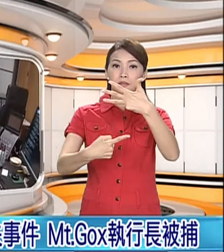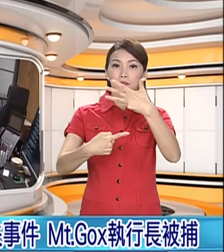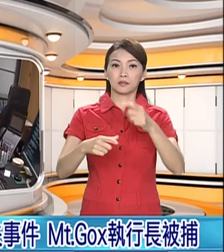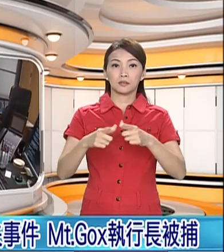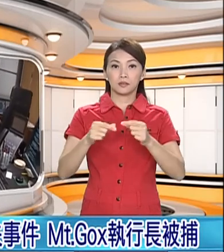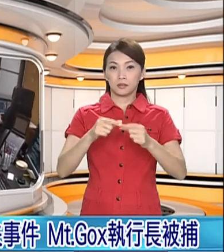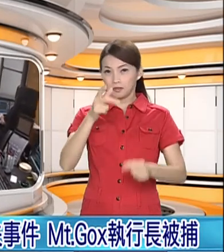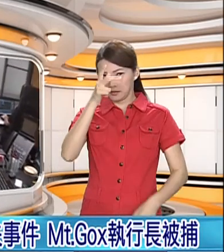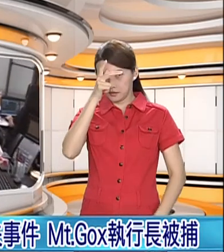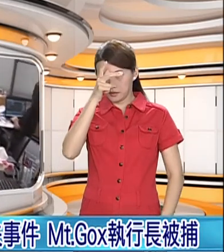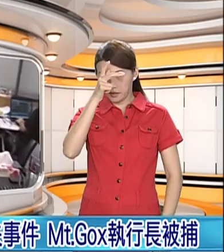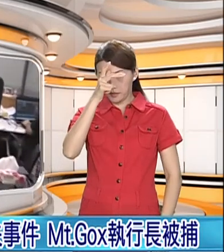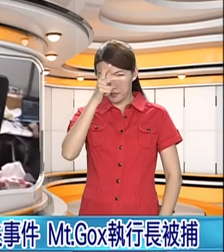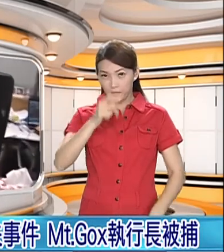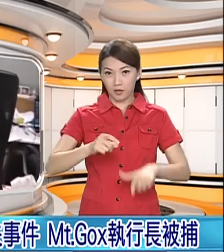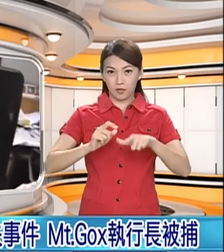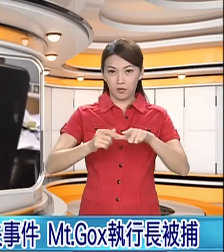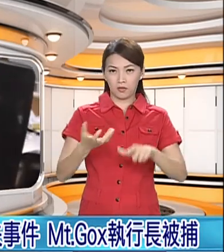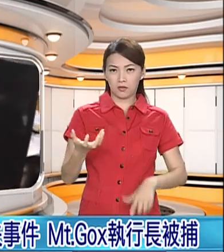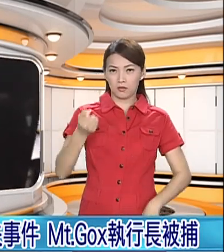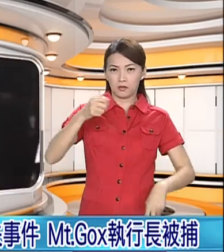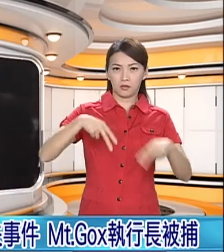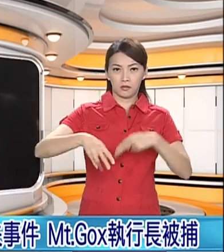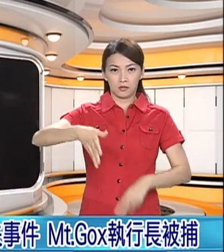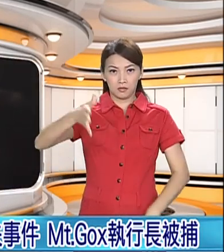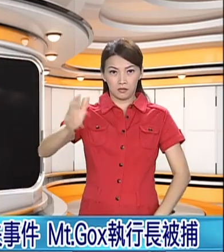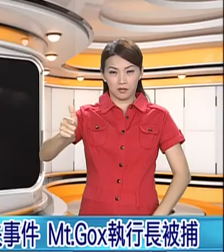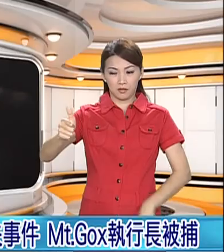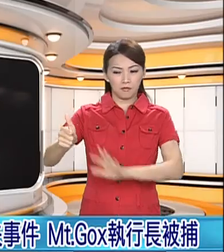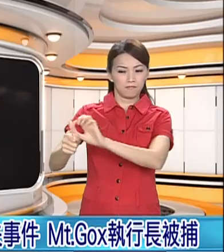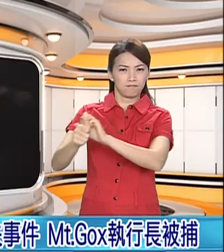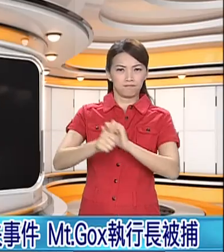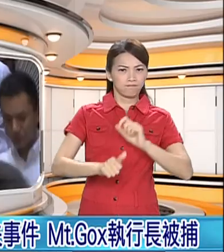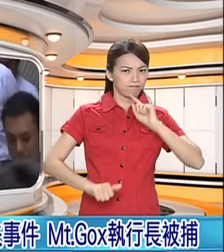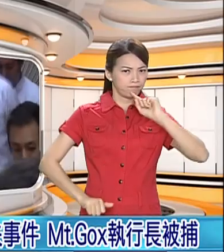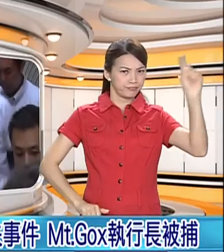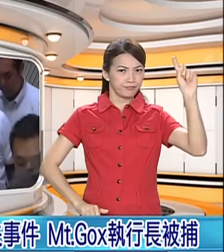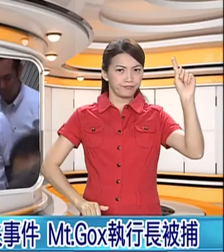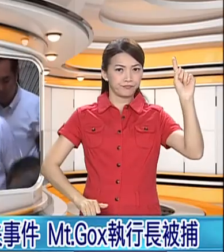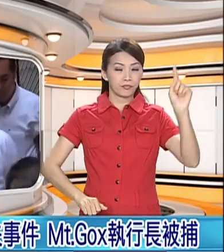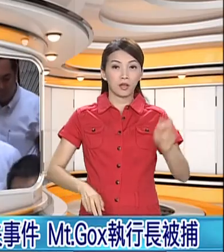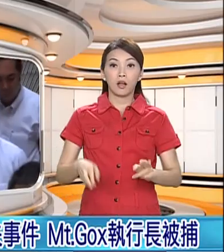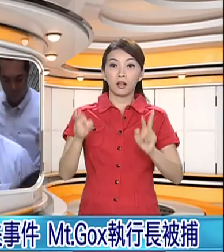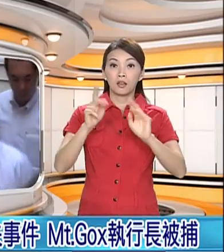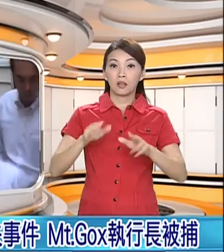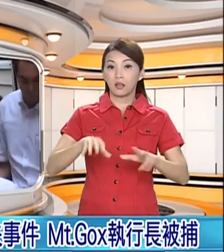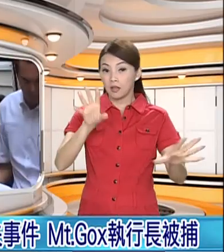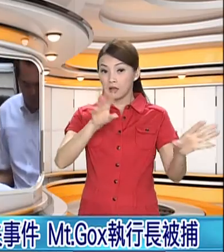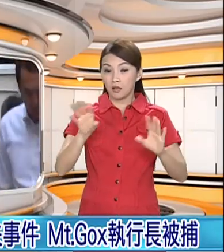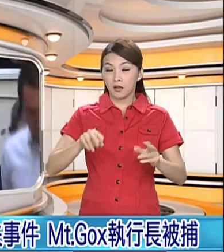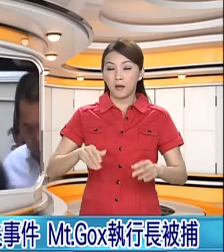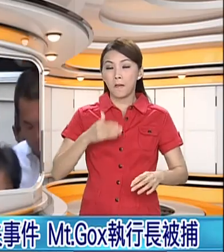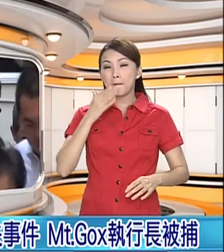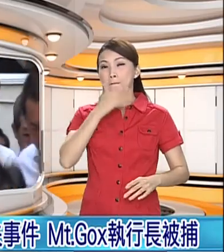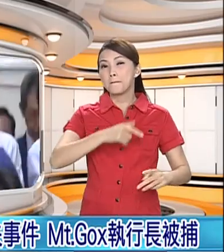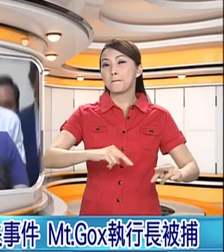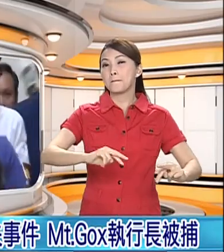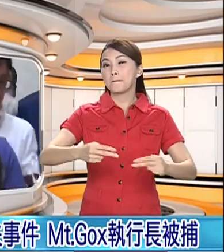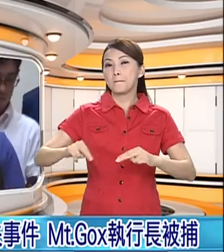他非法操控电脑、篡改资料、虚增账目，而且还挪用了客户的资